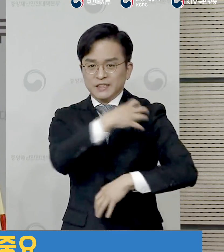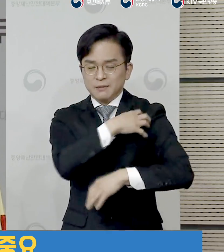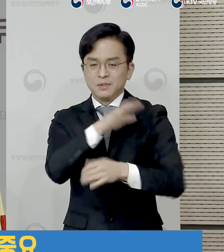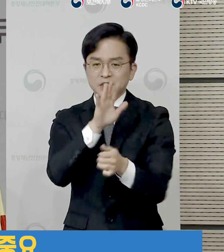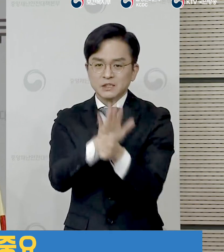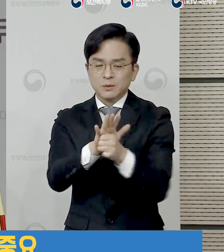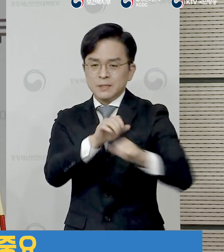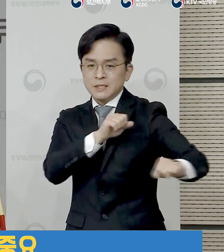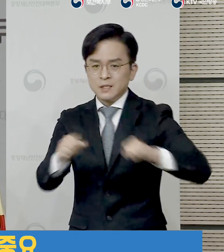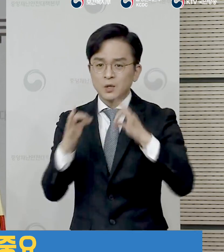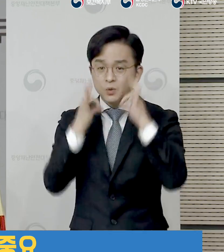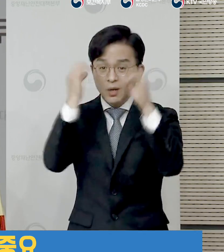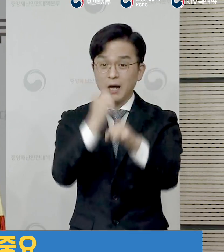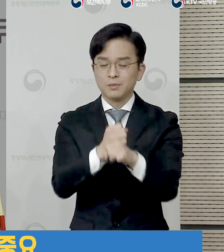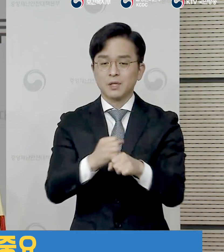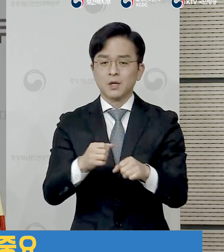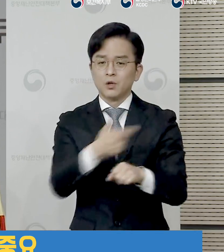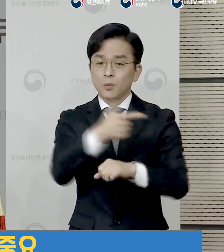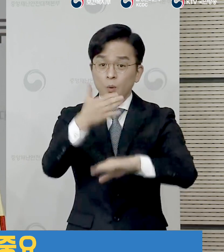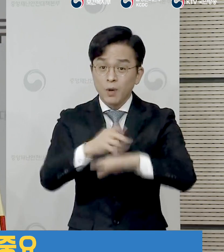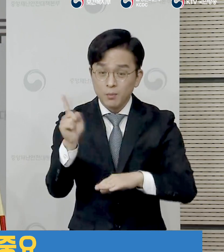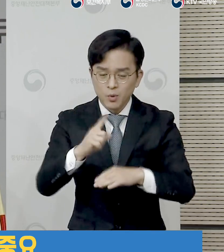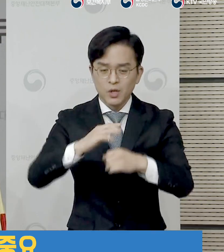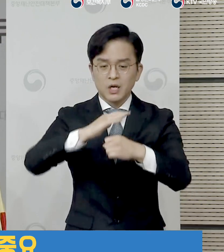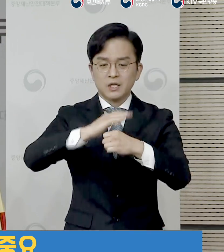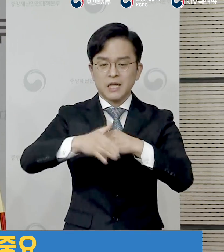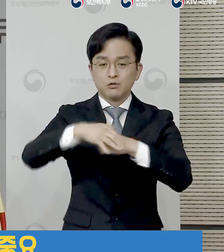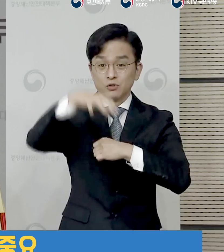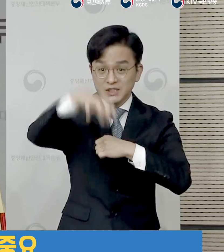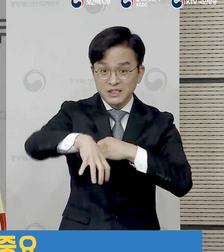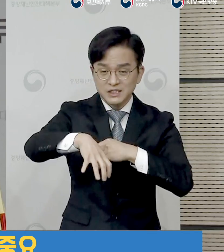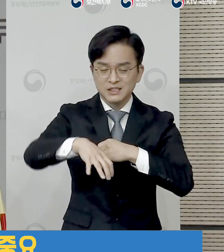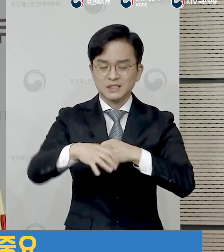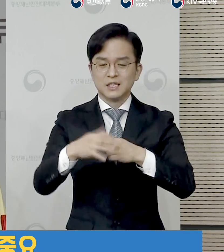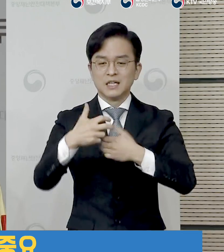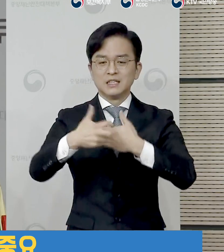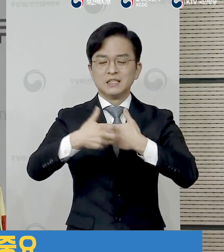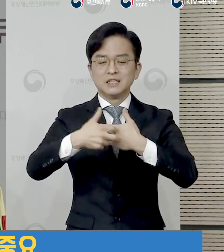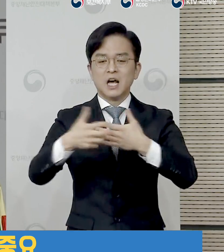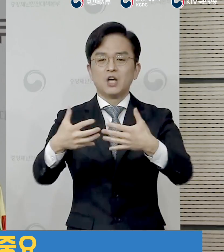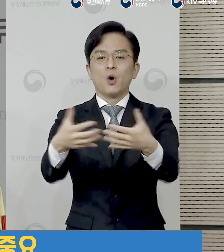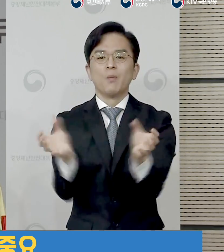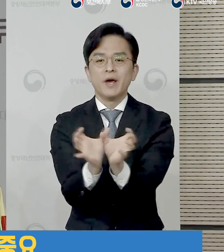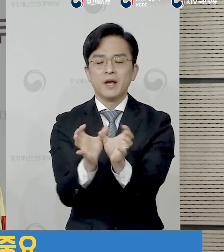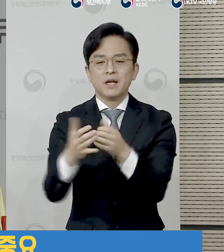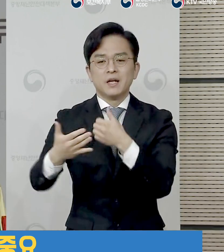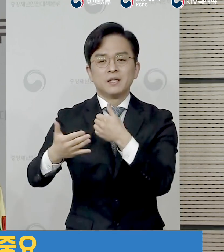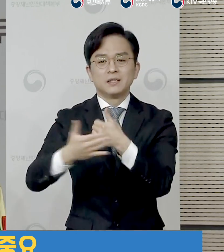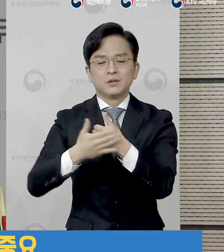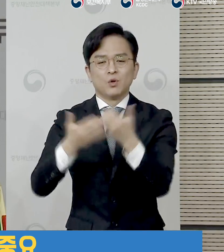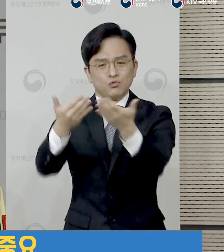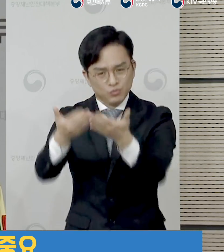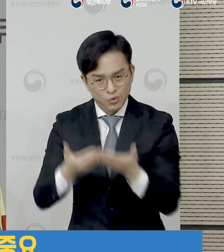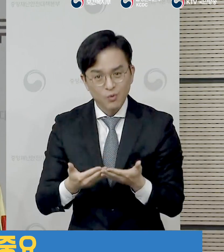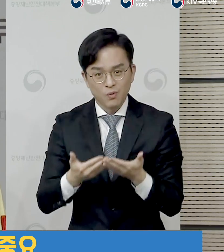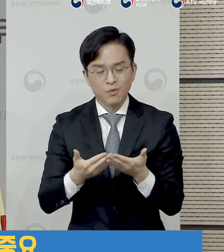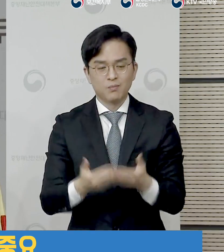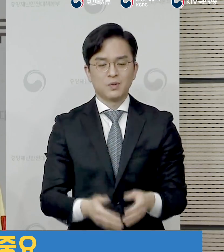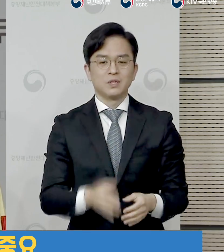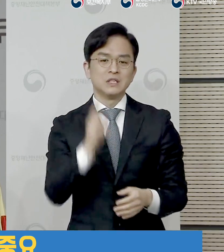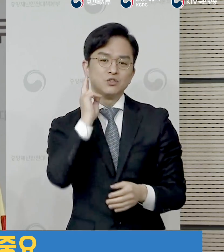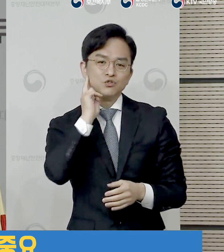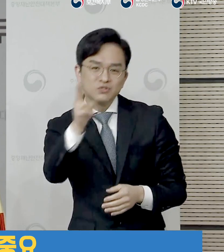고맙게도 대구시 의사회 100여 분 이상이 협조하여 대기 중인 확진 환자의 중증도를 분류하고